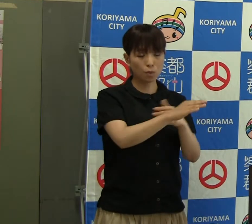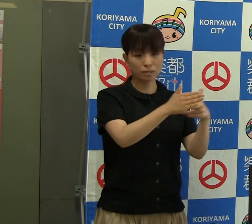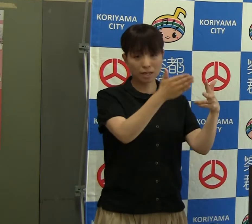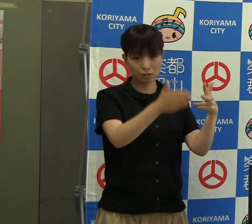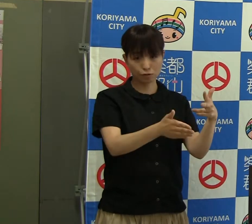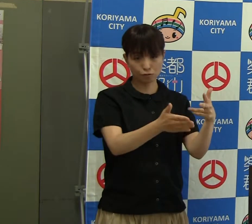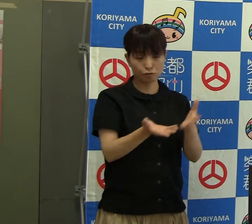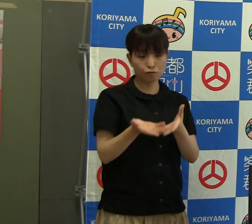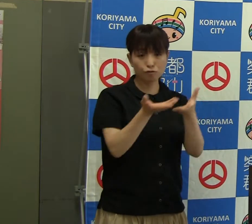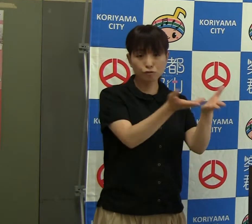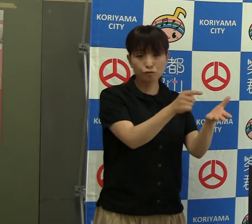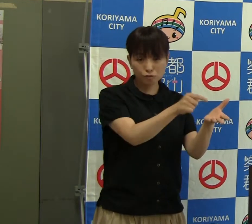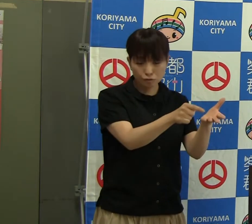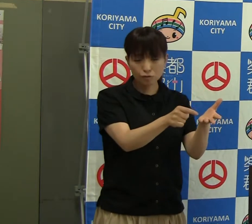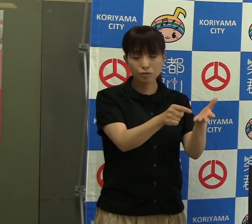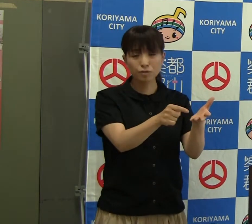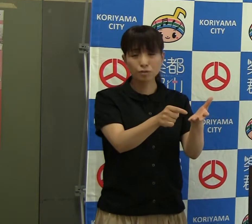備えた